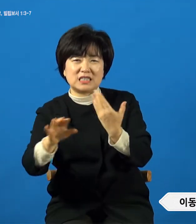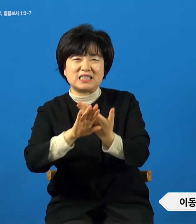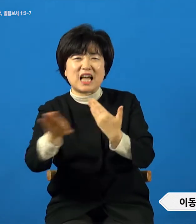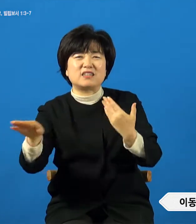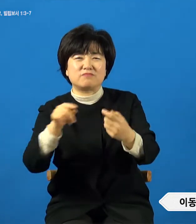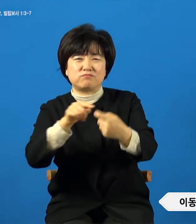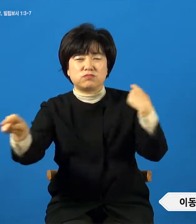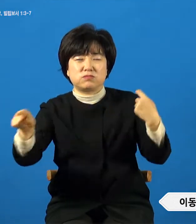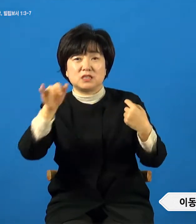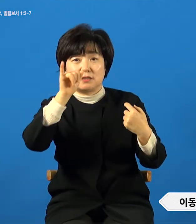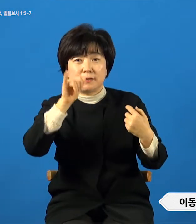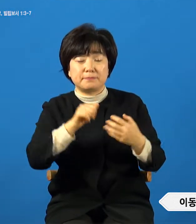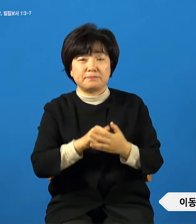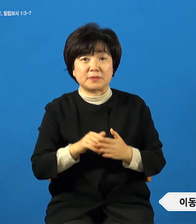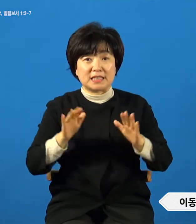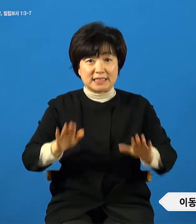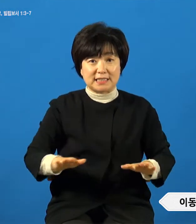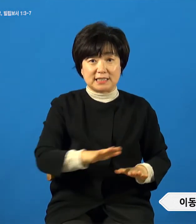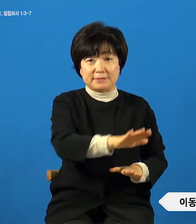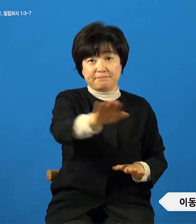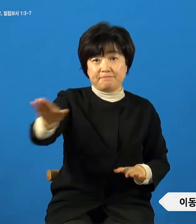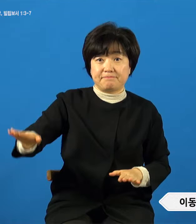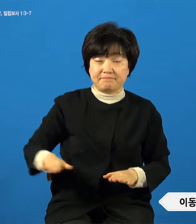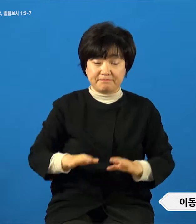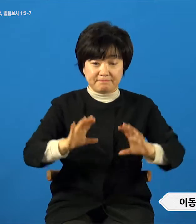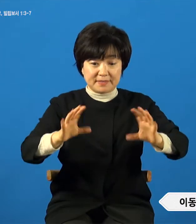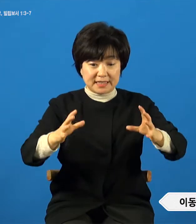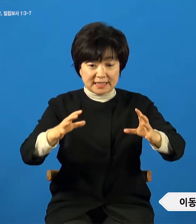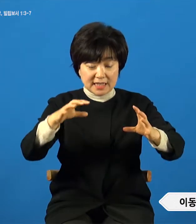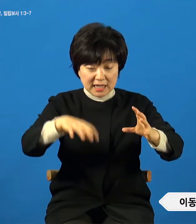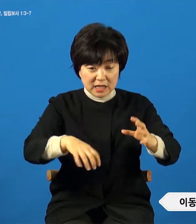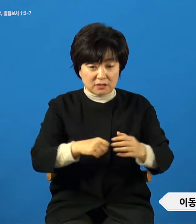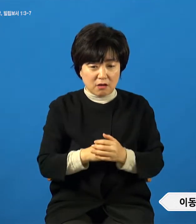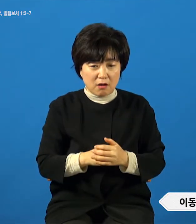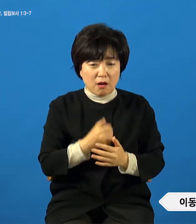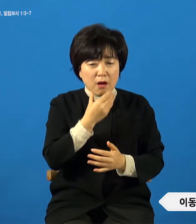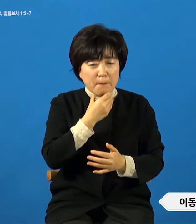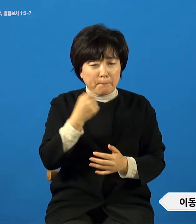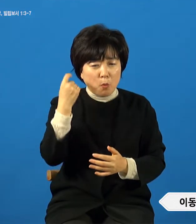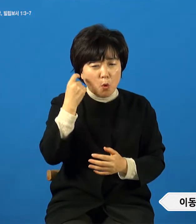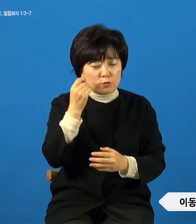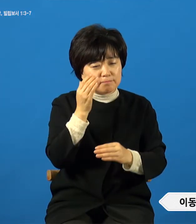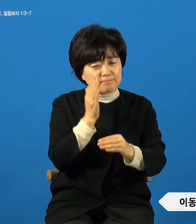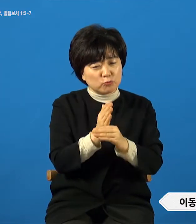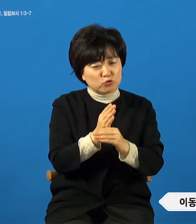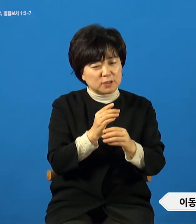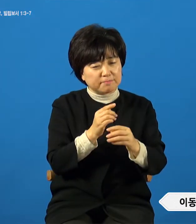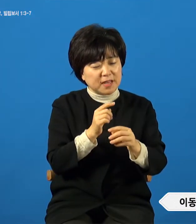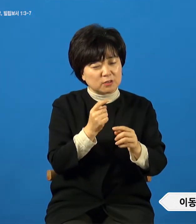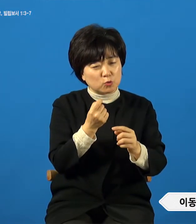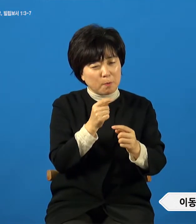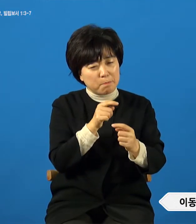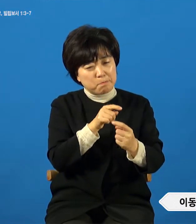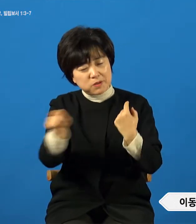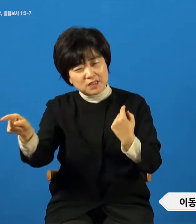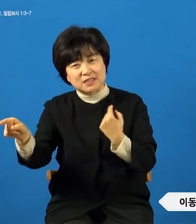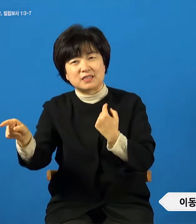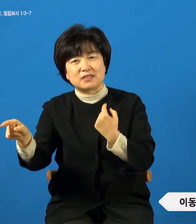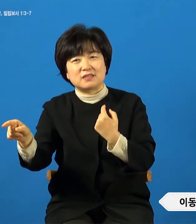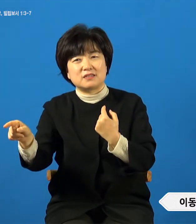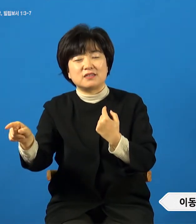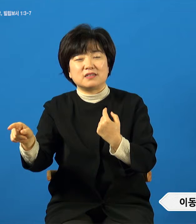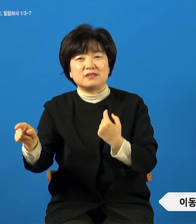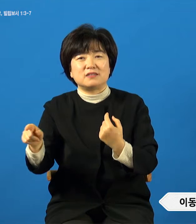저와 여러분이 오늘 살고 있는 우리 시대에 이 복음의 초점이 핀트가 조금 잘못된 복음, 우리 시대에 굉장히 강력한